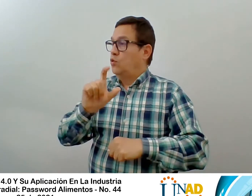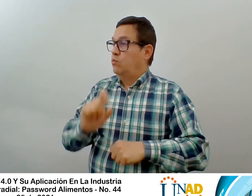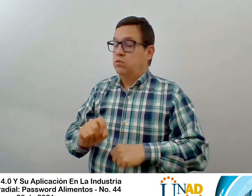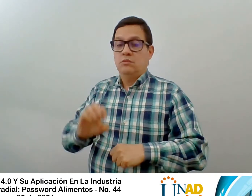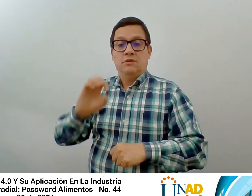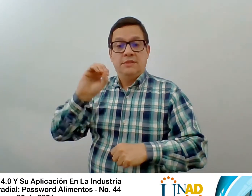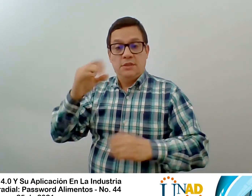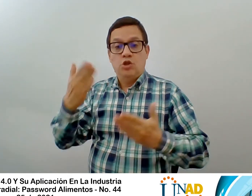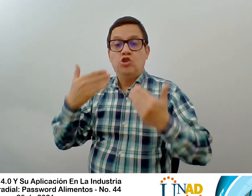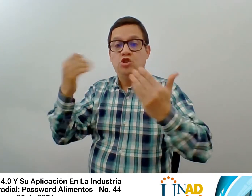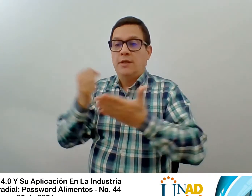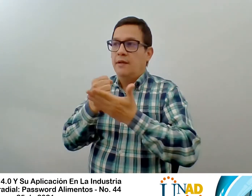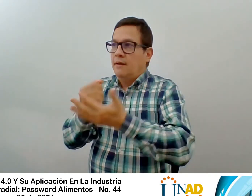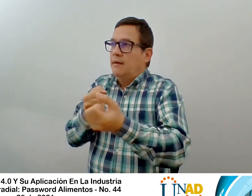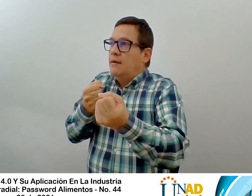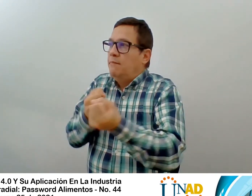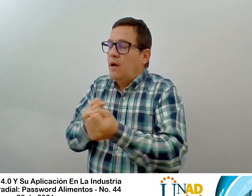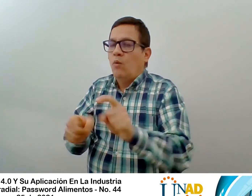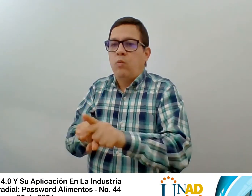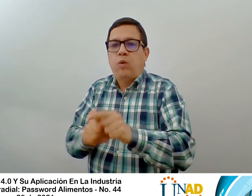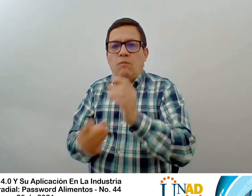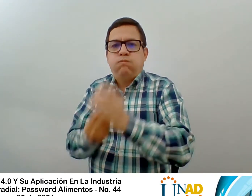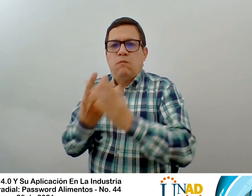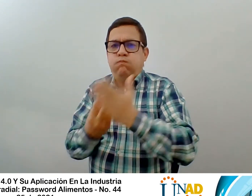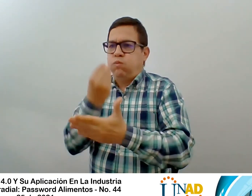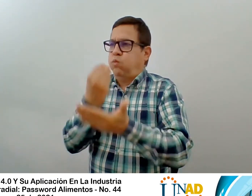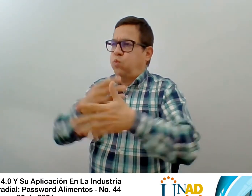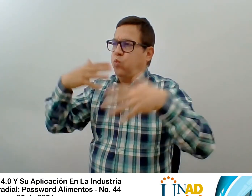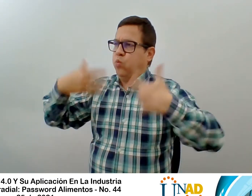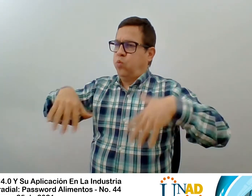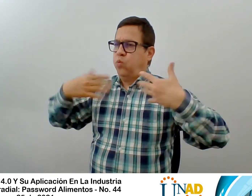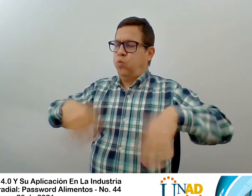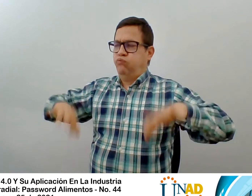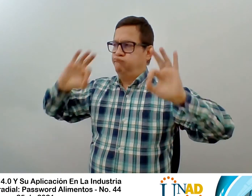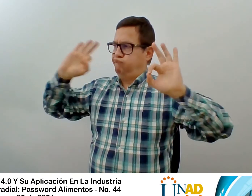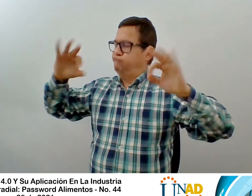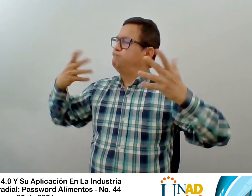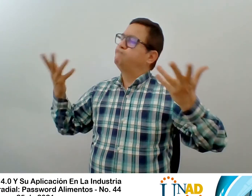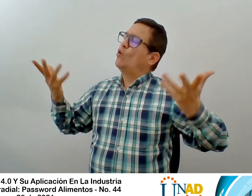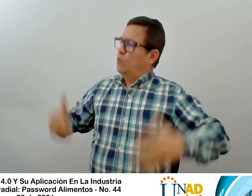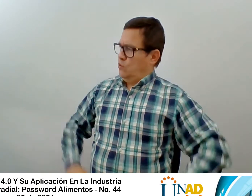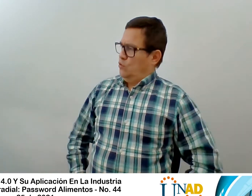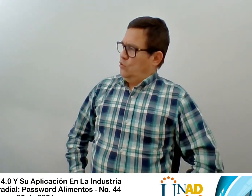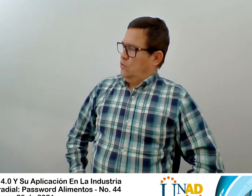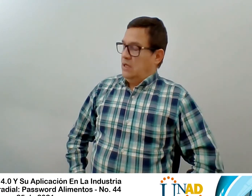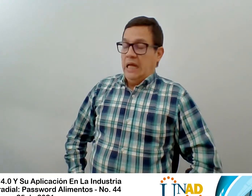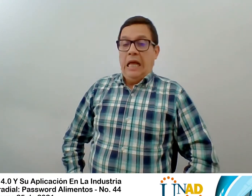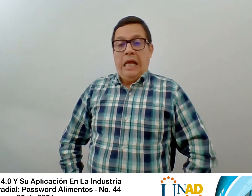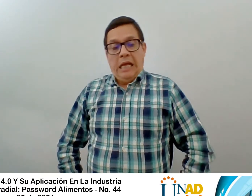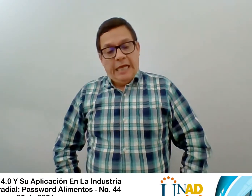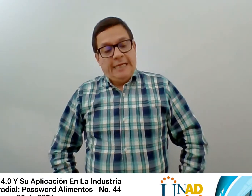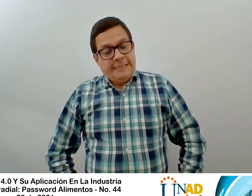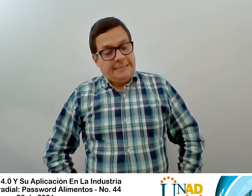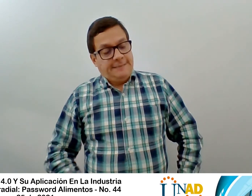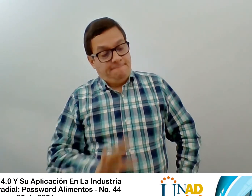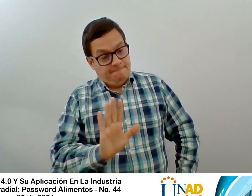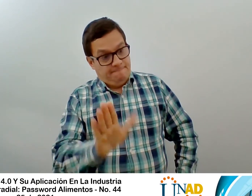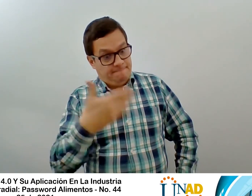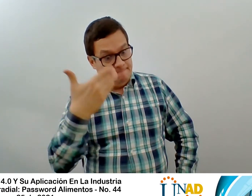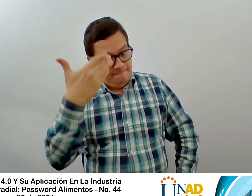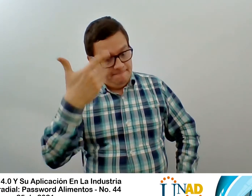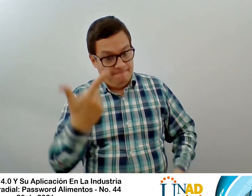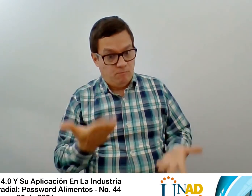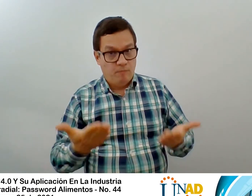la industria 4.0 a la empresa desde el punto de vista de productividad y eficiencia? Bueno,